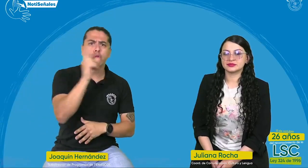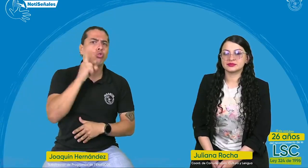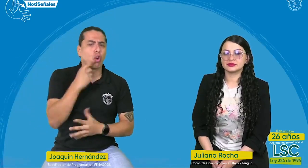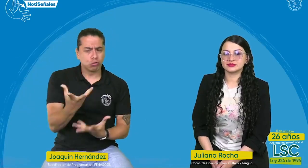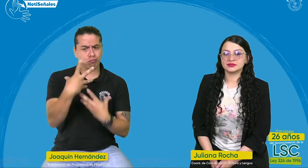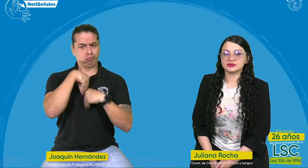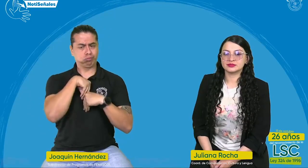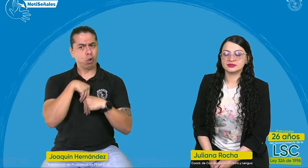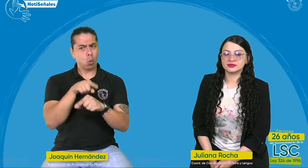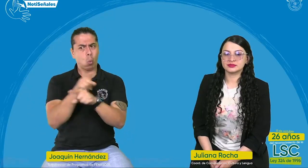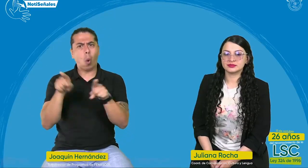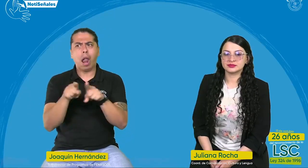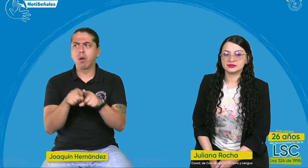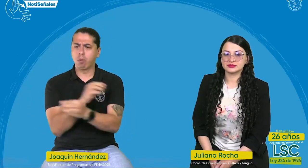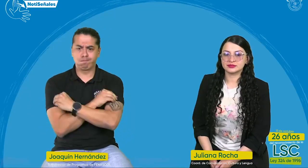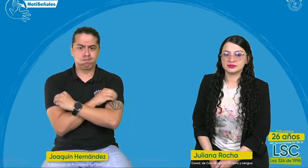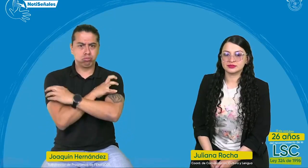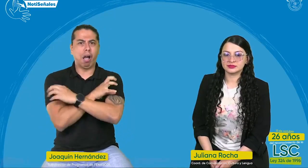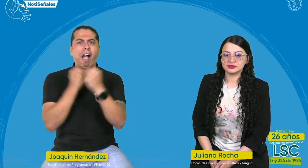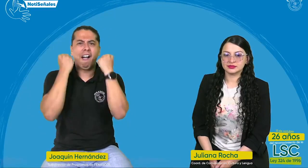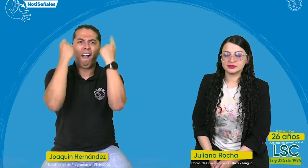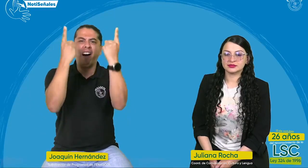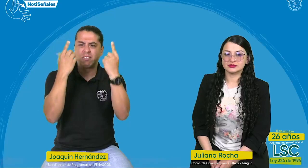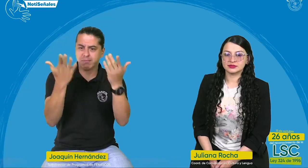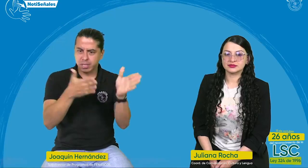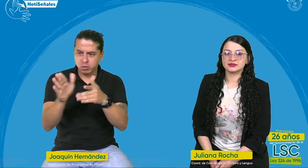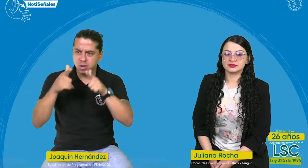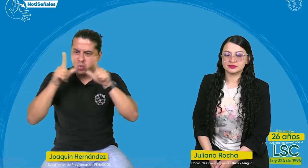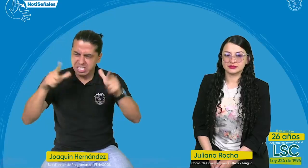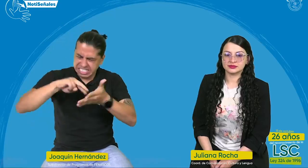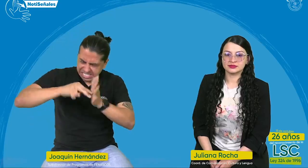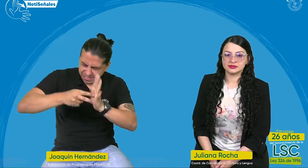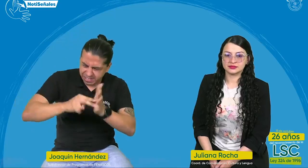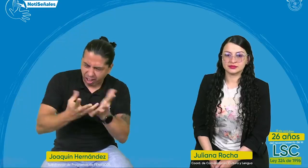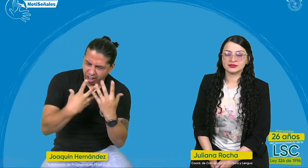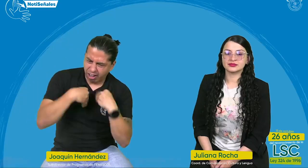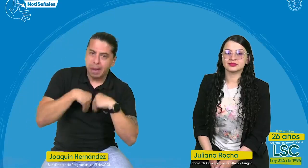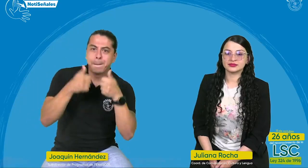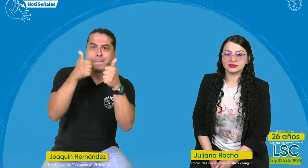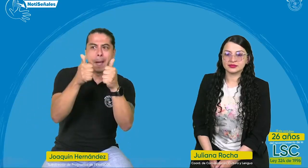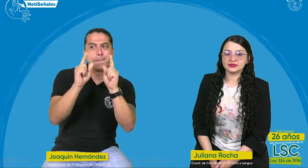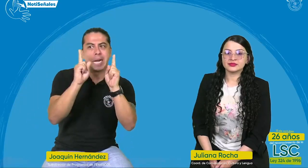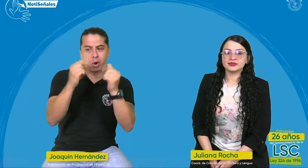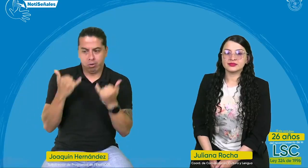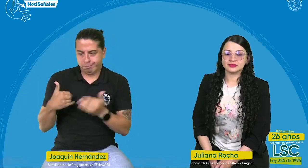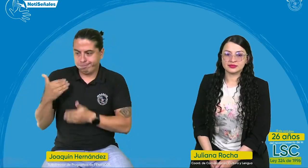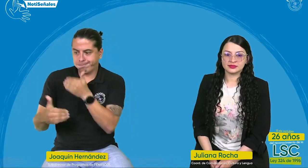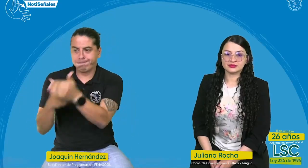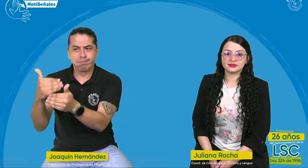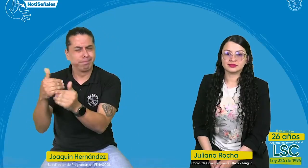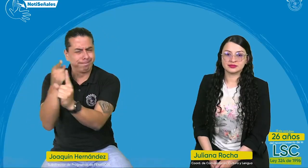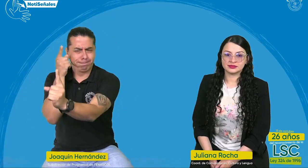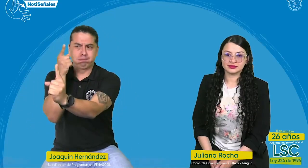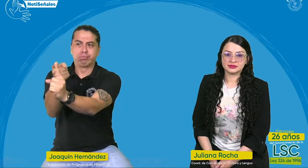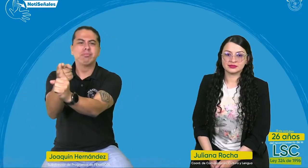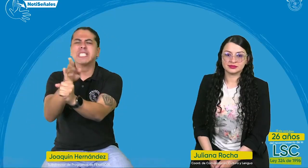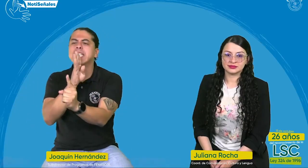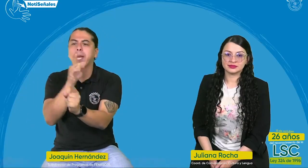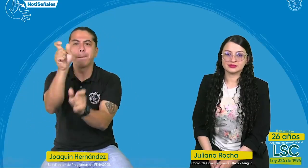específico No necesariamente a todas las personas sordas y el hecho de que se haga esta enseñanza